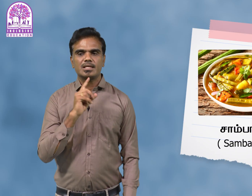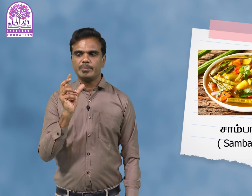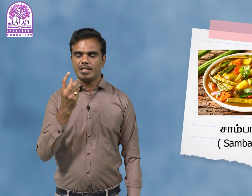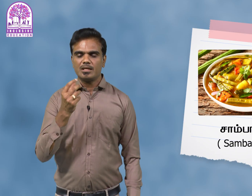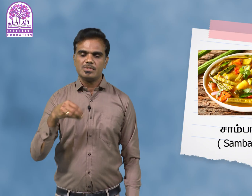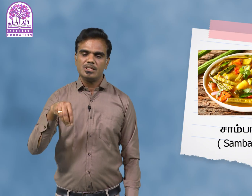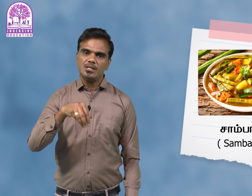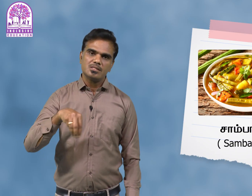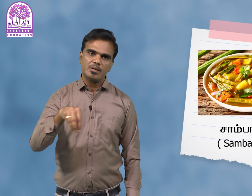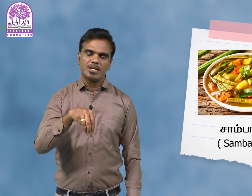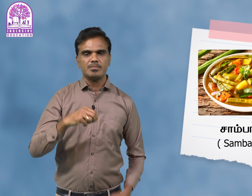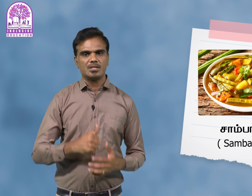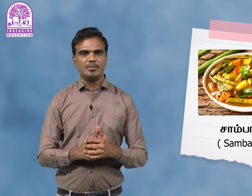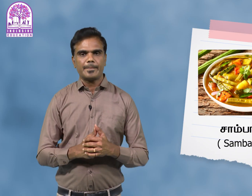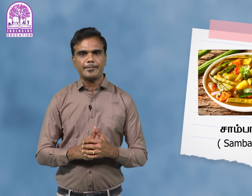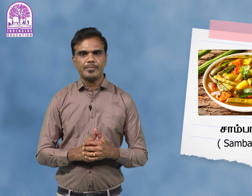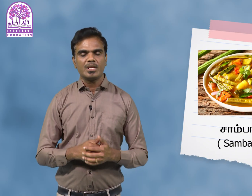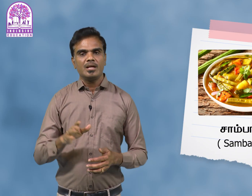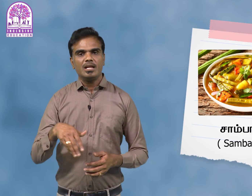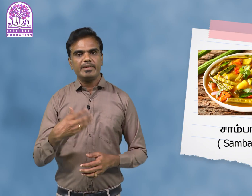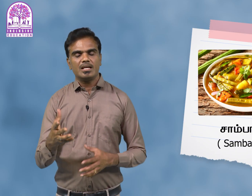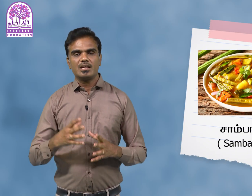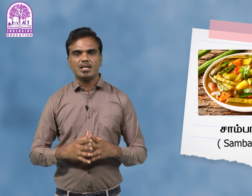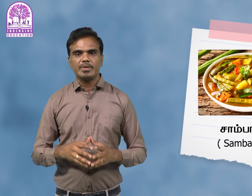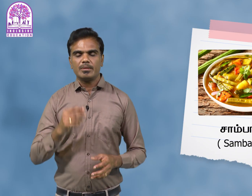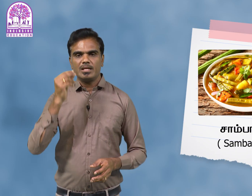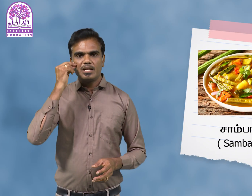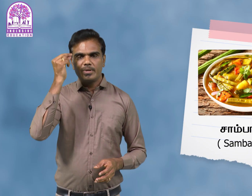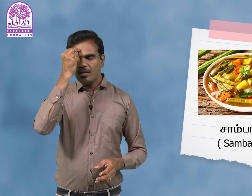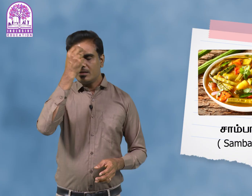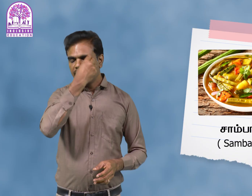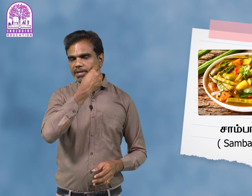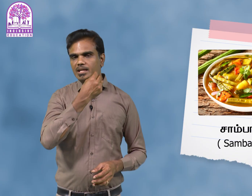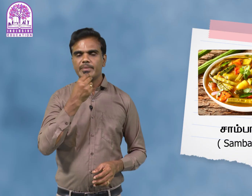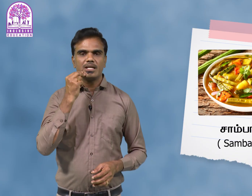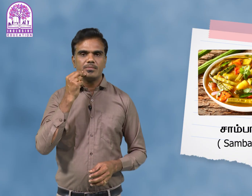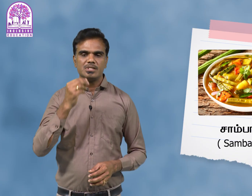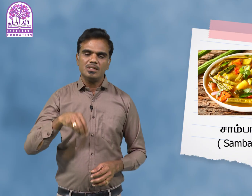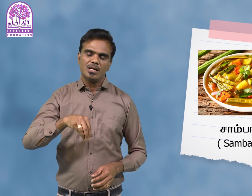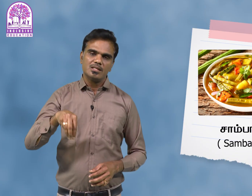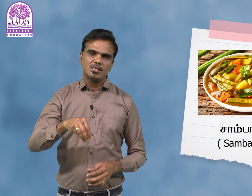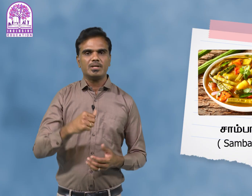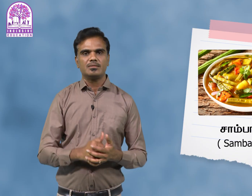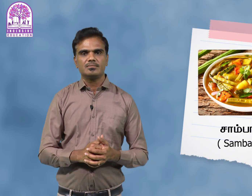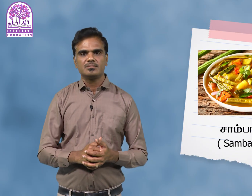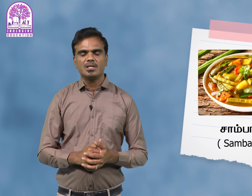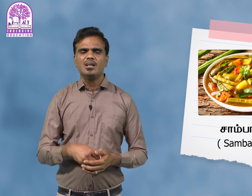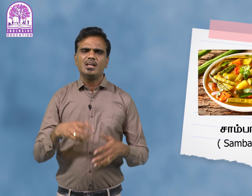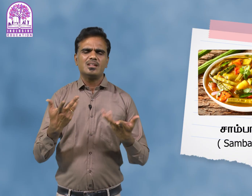மாரி காமிச்சு சாம்பார் காமிச்சிக்கலாம். இல்லை வெண்டைக்காய் நீங்கள் காமிக்கிறீங்க அப்படின்னா என்ன பண்ணலாம், வெண்டைக்காய் மாதிரி காமிச்சு அந்த சாம்பார். இல்லை